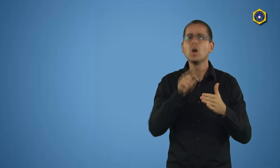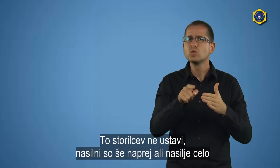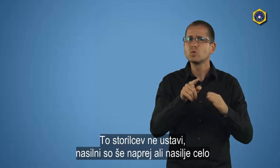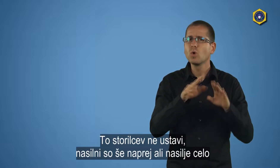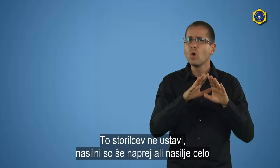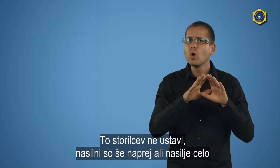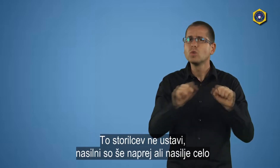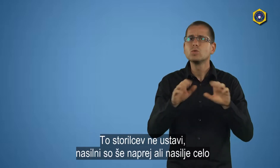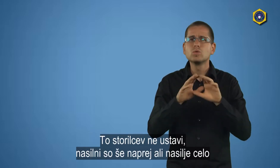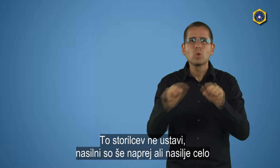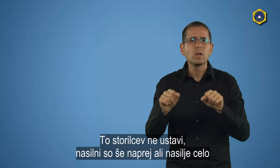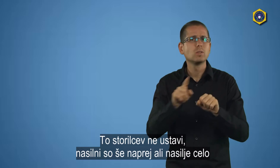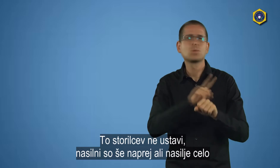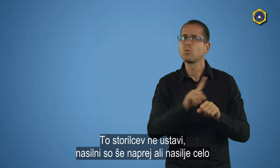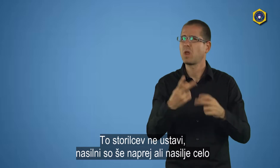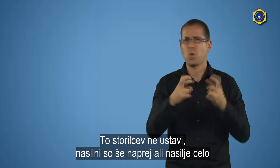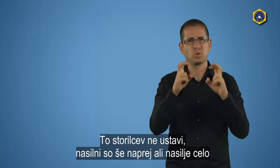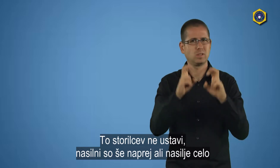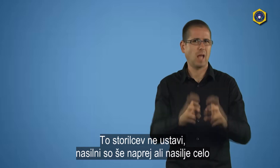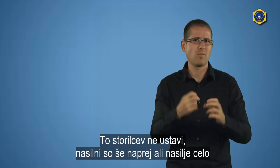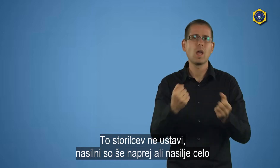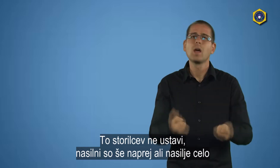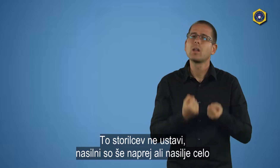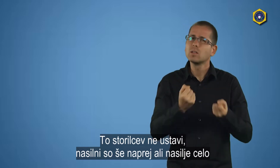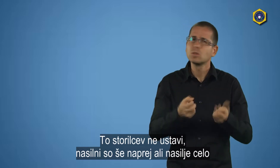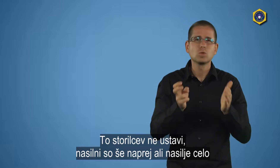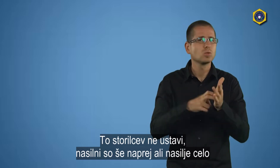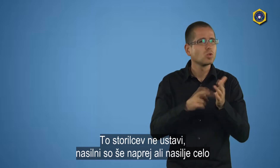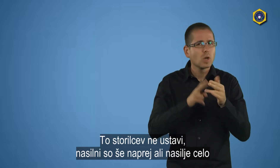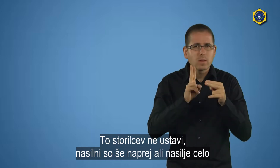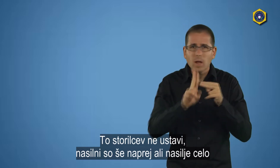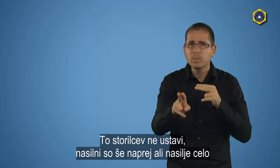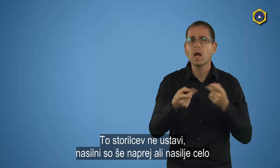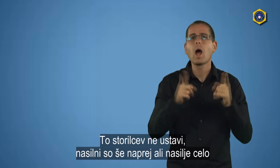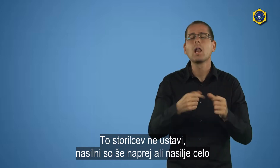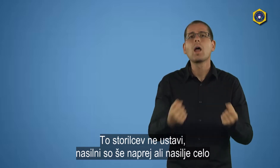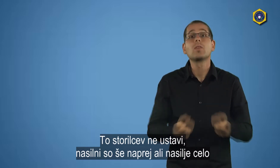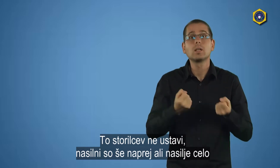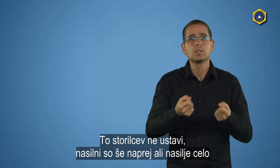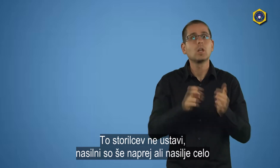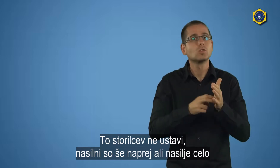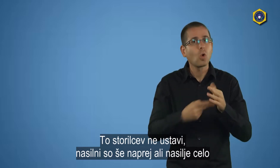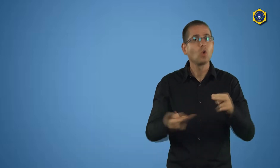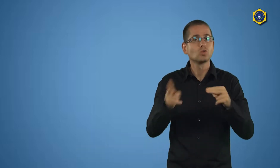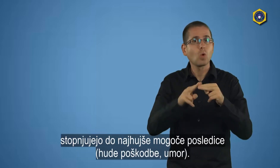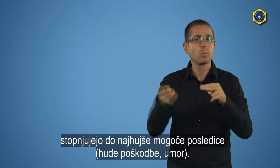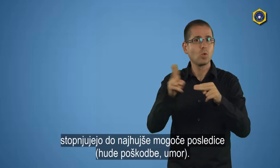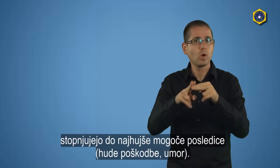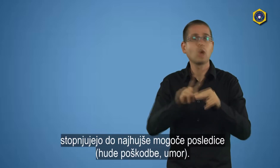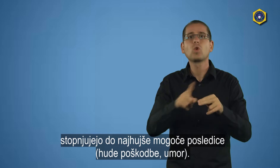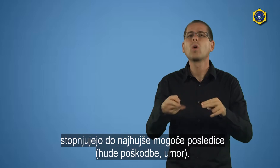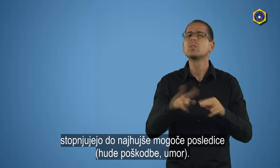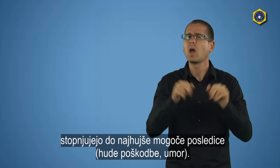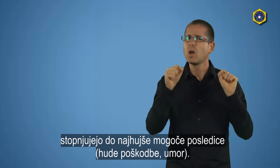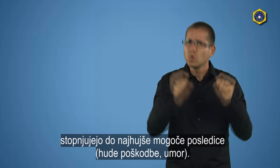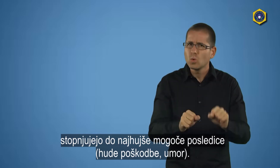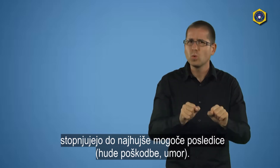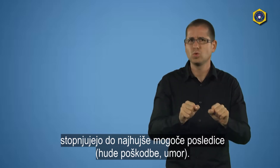To storilcev ne ustavi, nasilni so še naprej ali nasilje celo stopnjujejo do najhujše mogoče